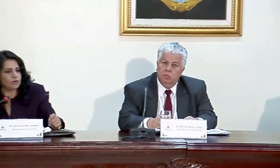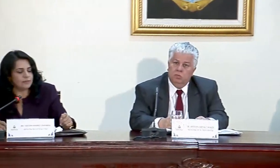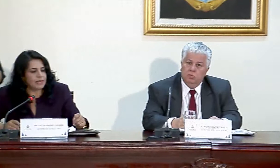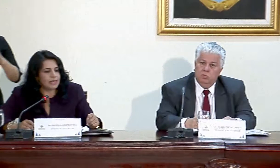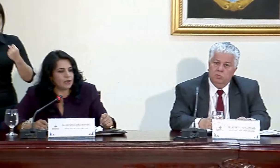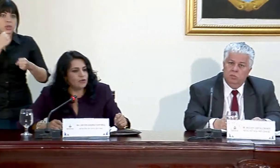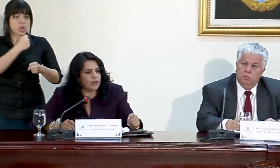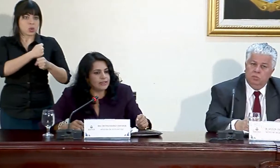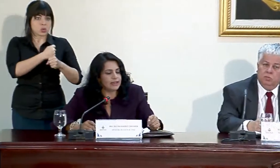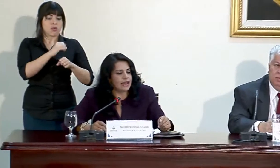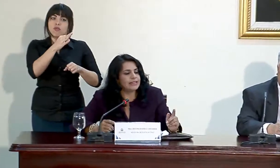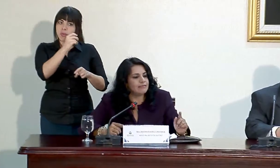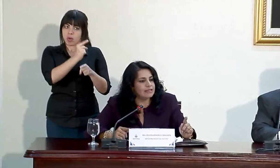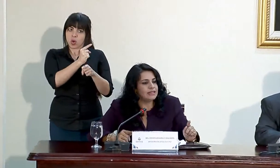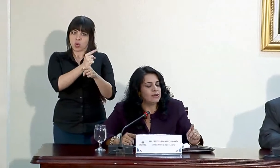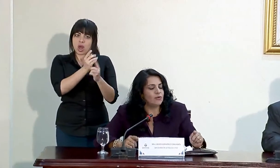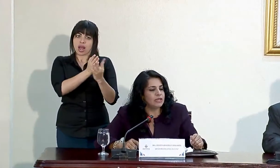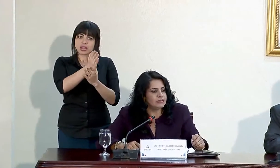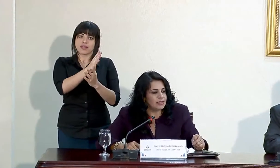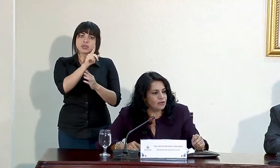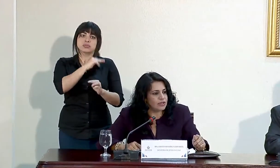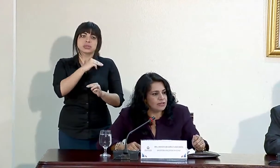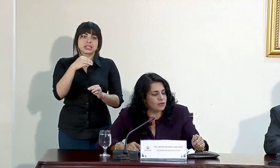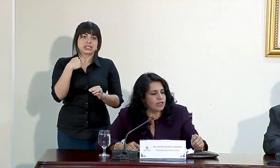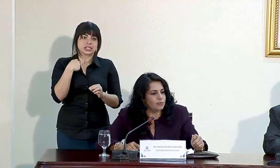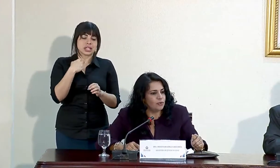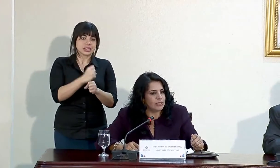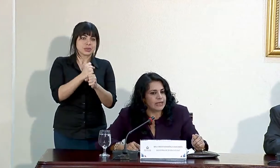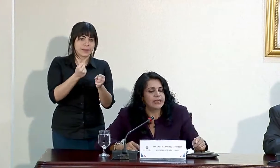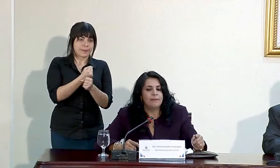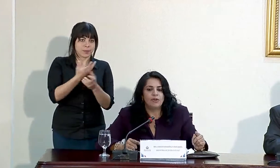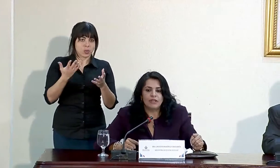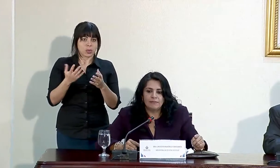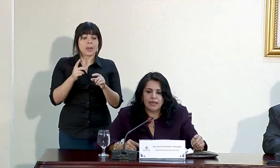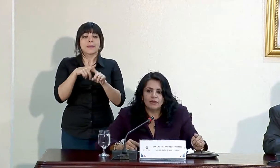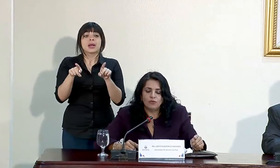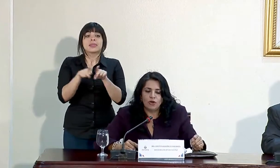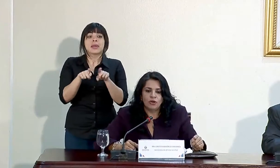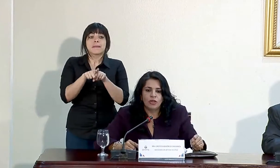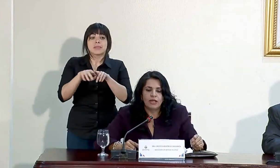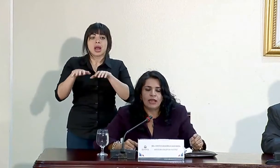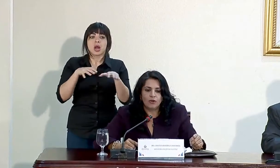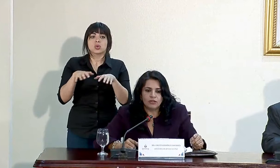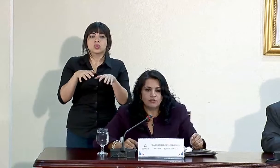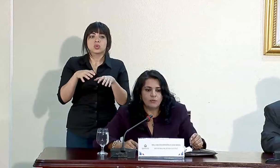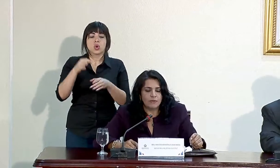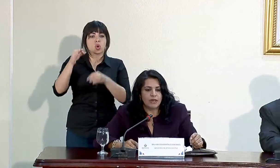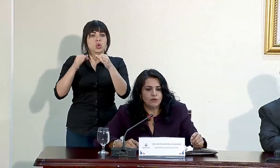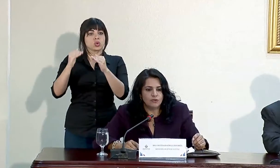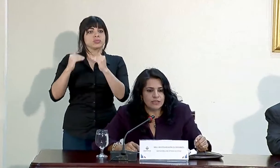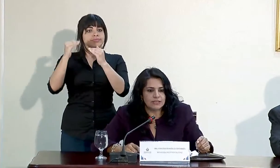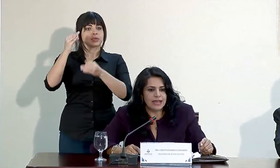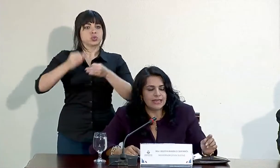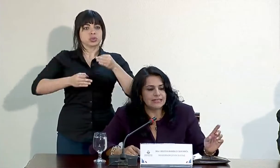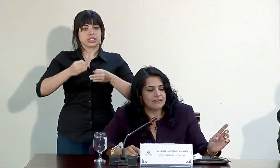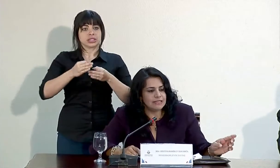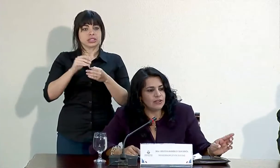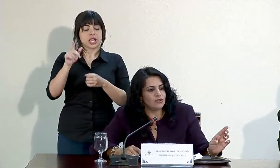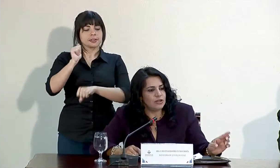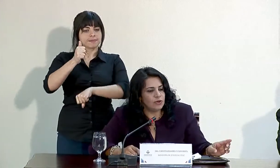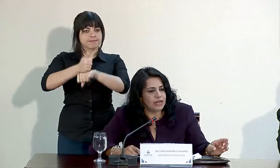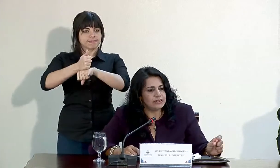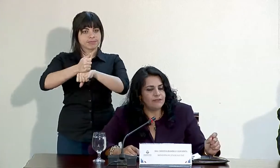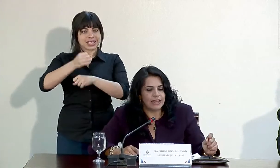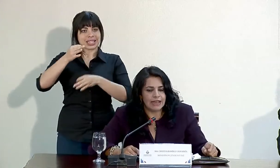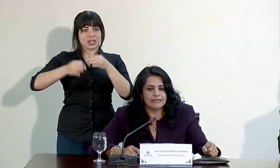Ejecutivo de manera correcta a través de un ministerio que es Seguridad Pública, pero también actuó la Corte Suprema de Justicia